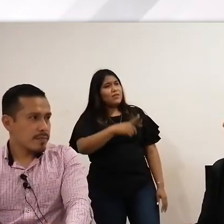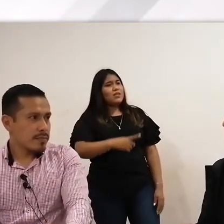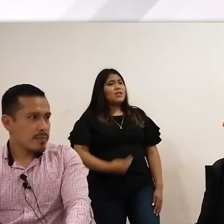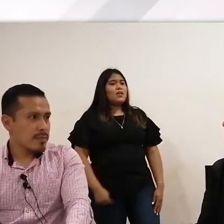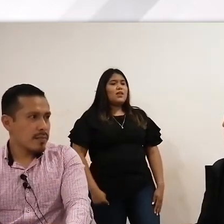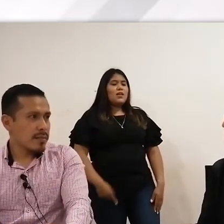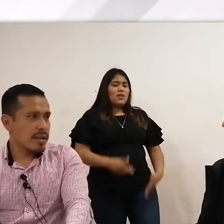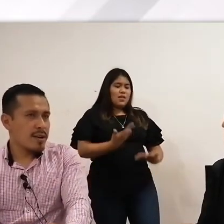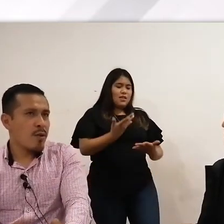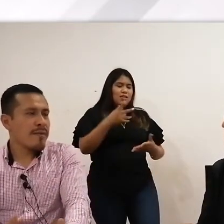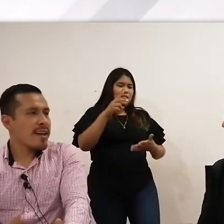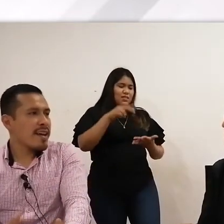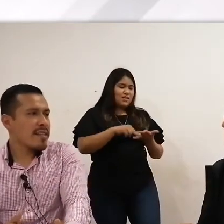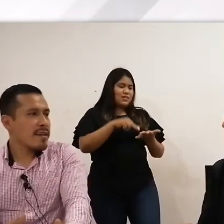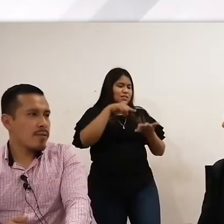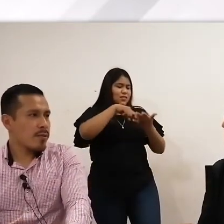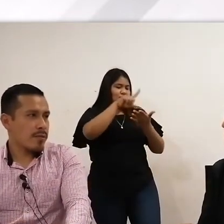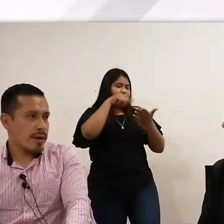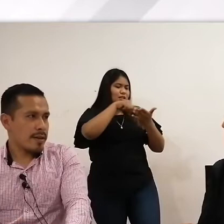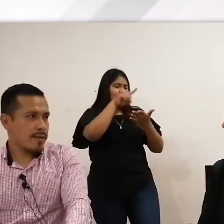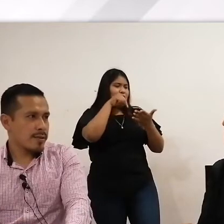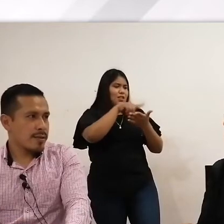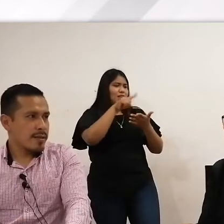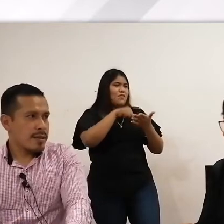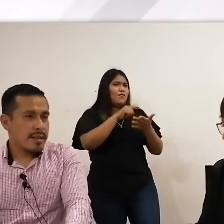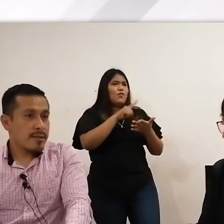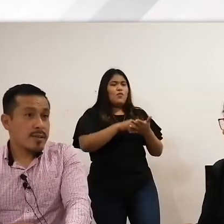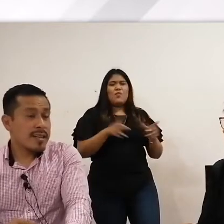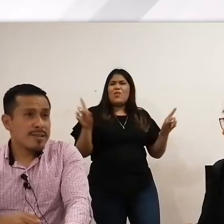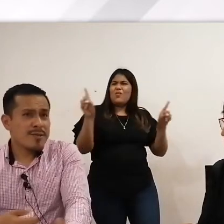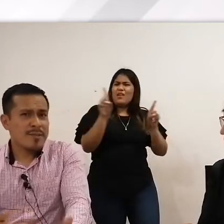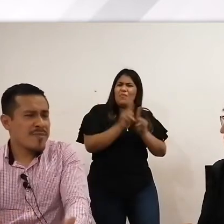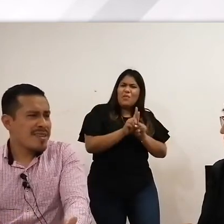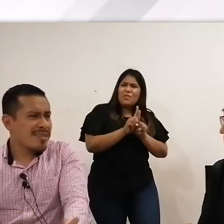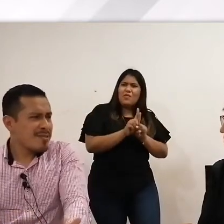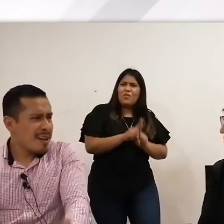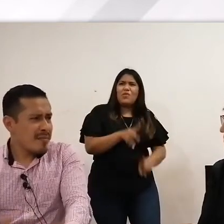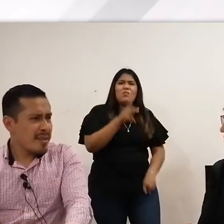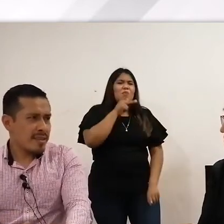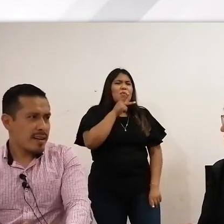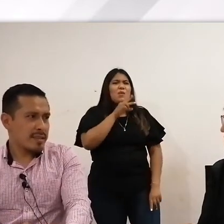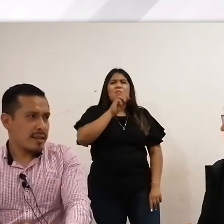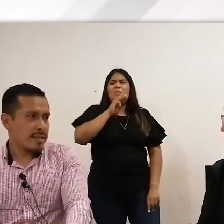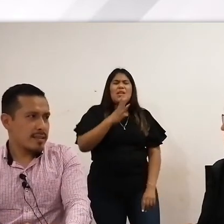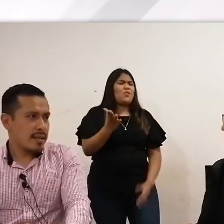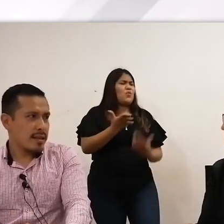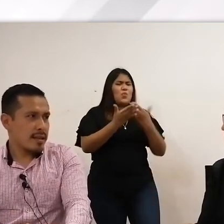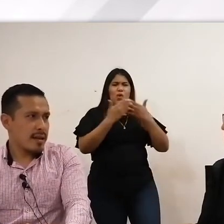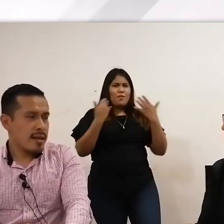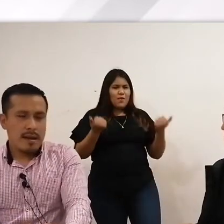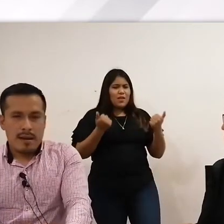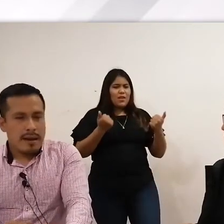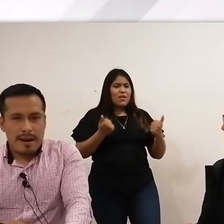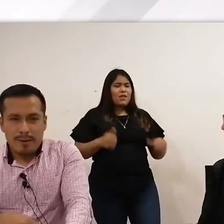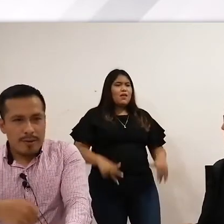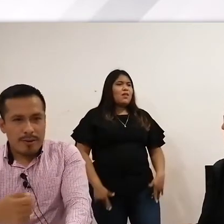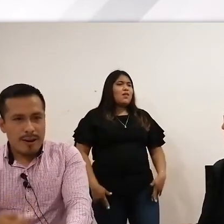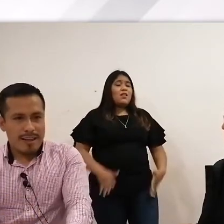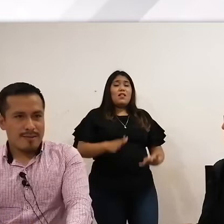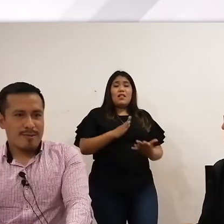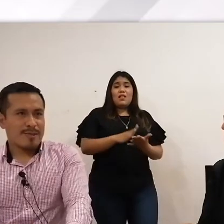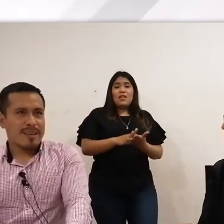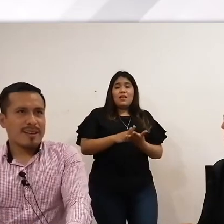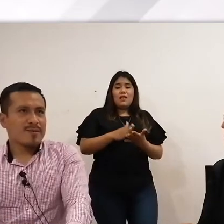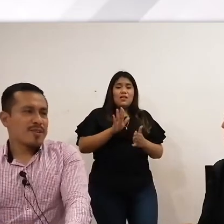teléfono y no había nadie junto a ellos. Entonces, esto nos impedía totalmente las clases en línea.